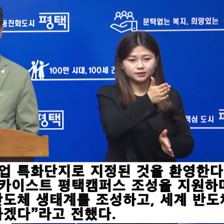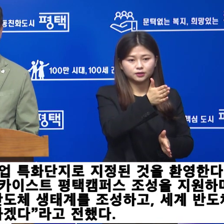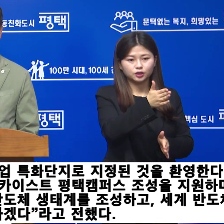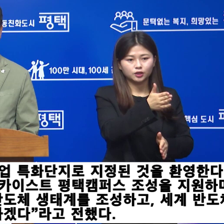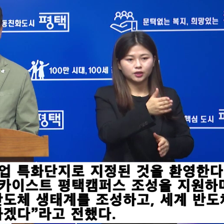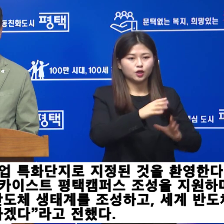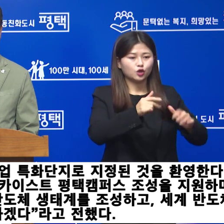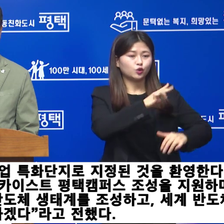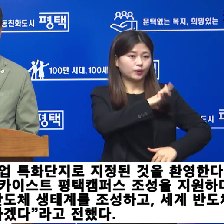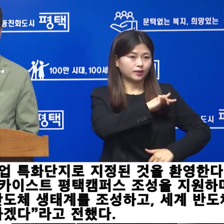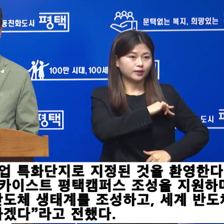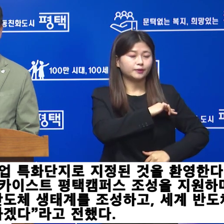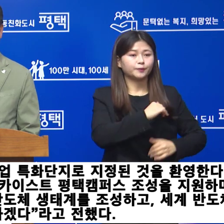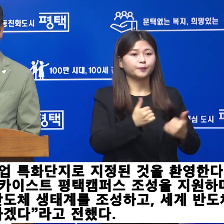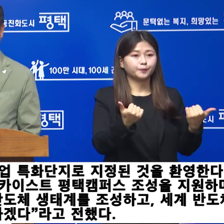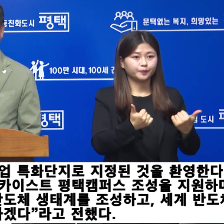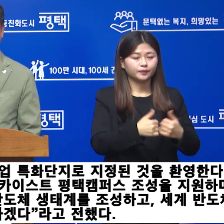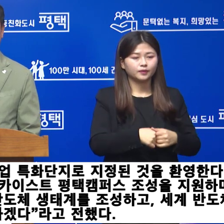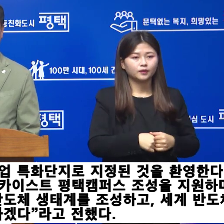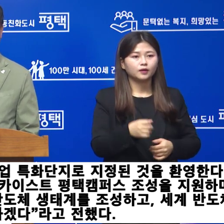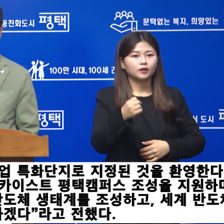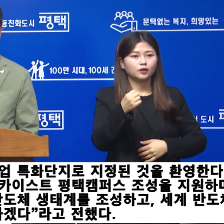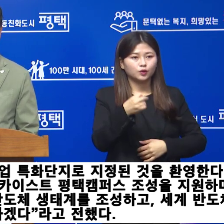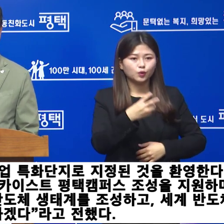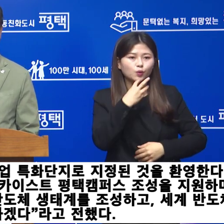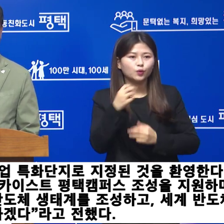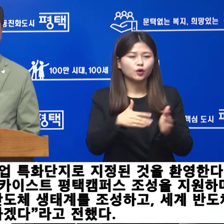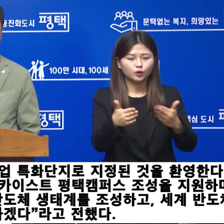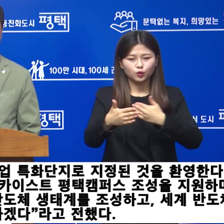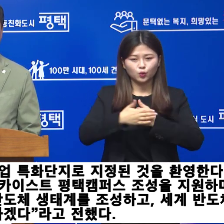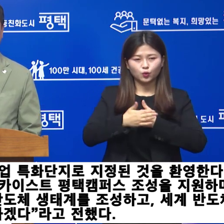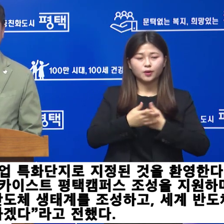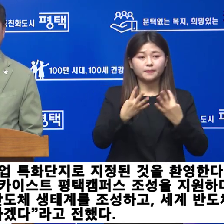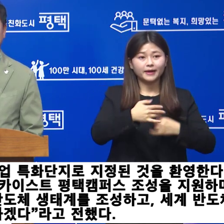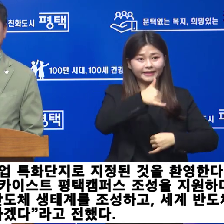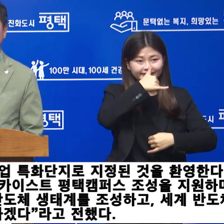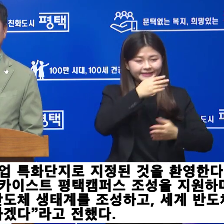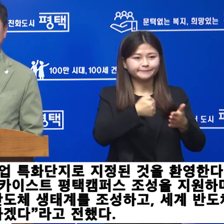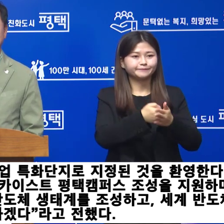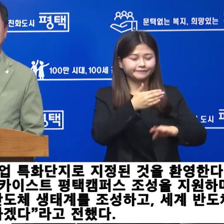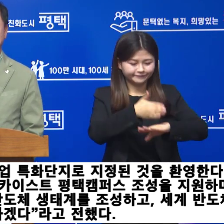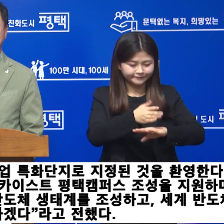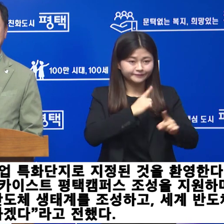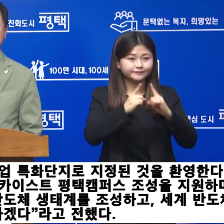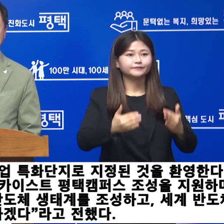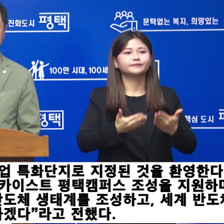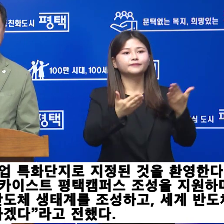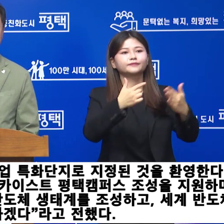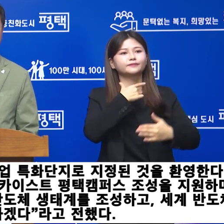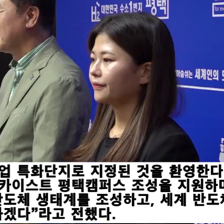국회의원님들과 또 경기도에서도 많은 역할을 해주셨기 때문에 이 자리를 빌어서 다시 한번 깊이 감사를 드립니다.